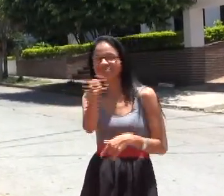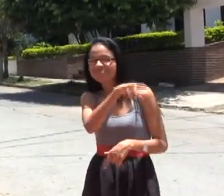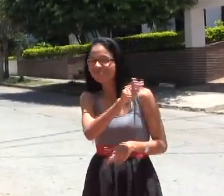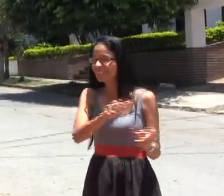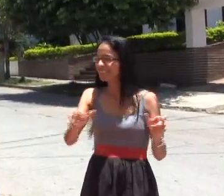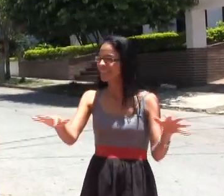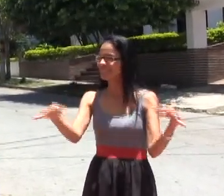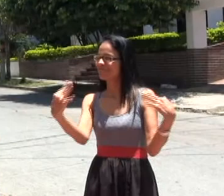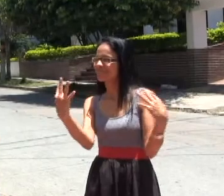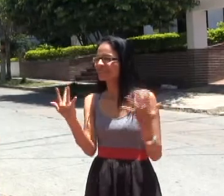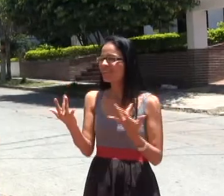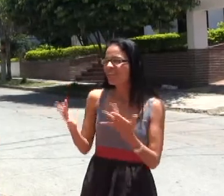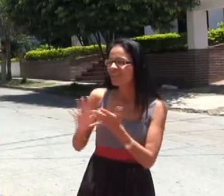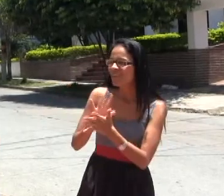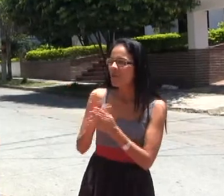programa.